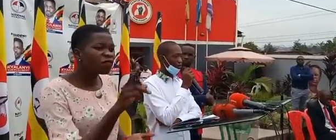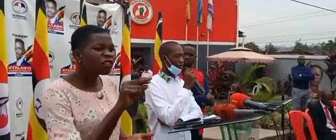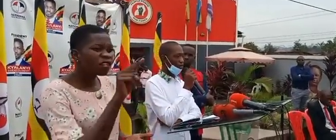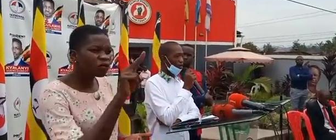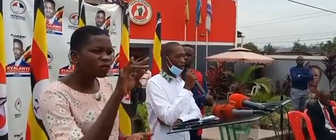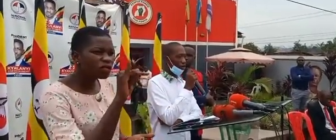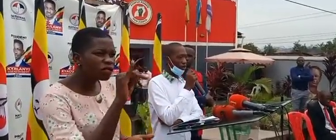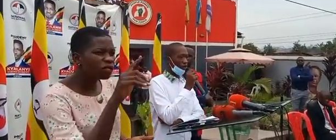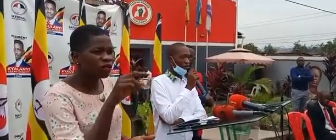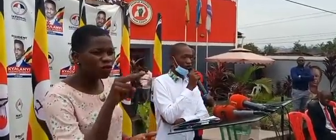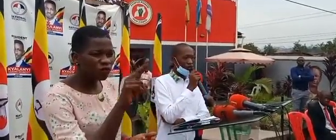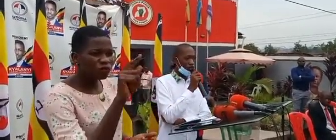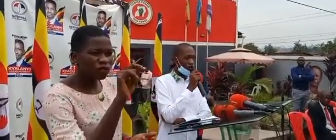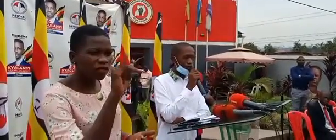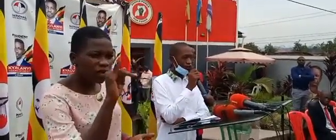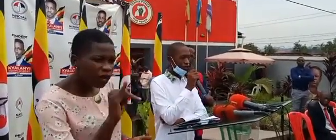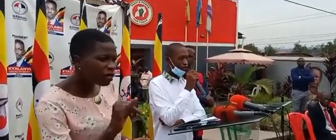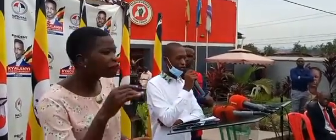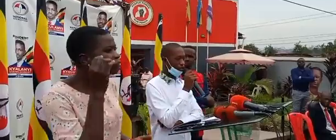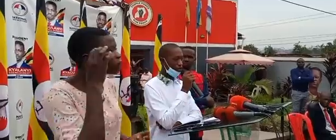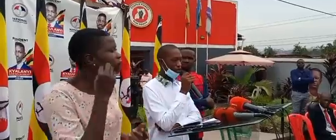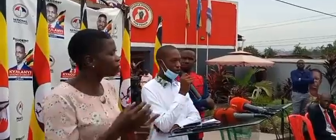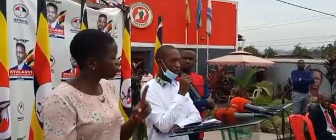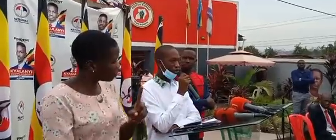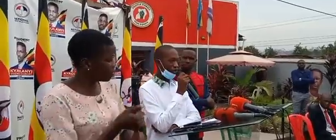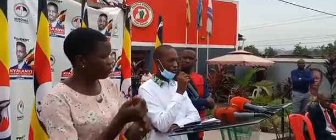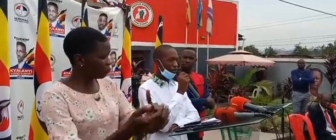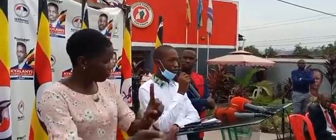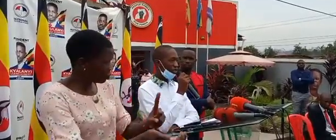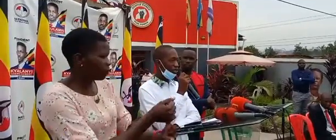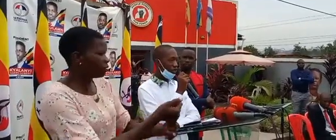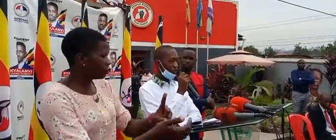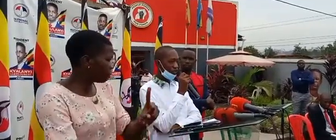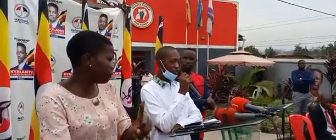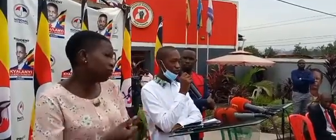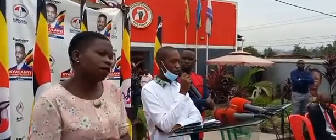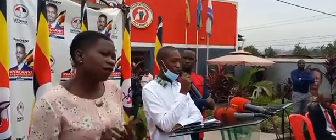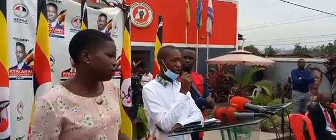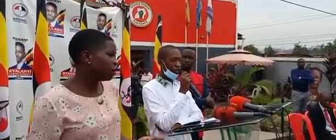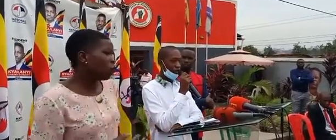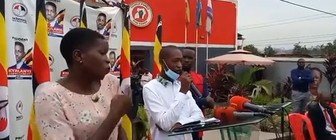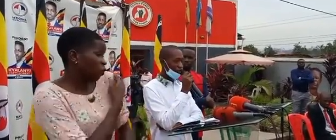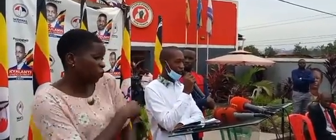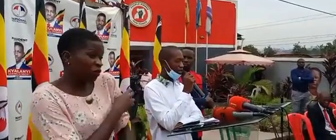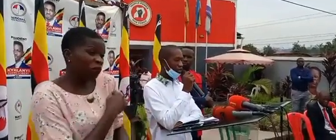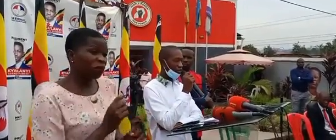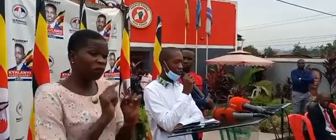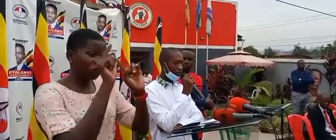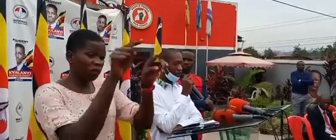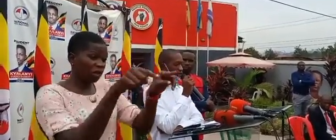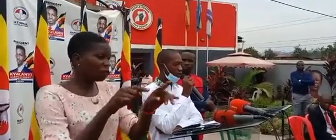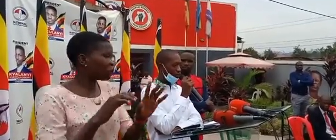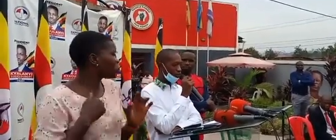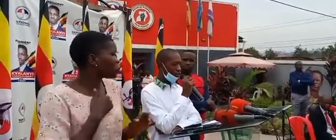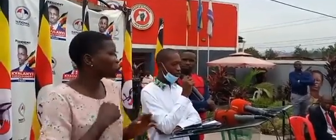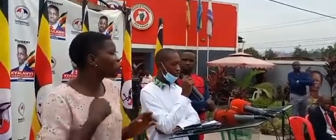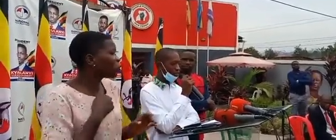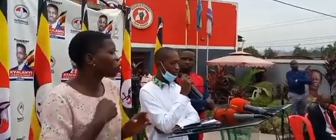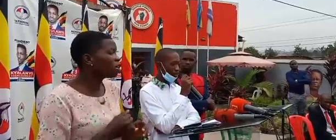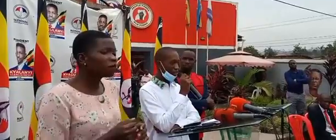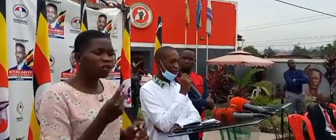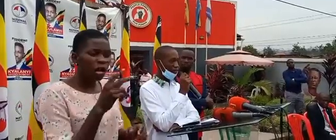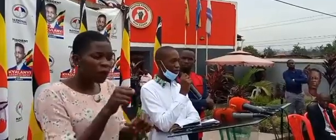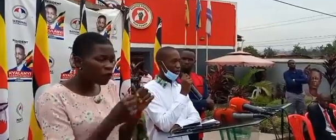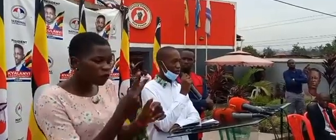UTI bogenda mutwaliro embera yayo sinungi abantu bulikana ku muwode y'abantu nga